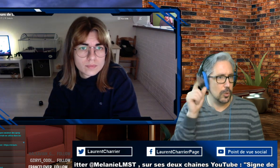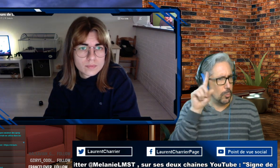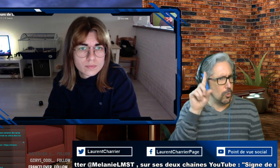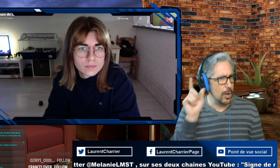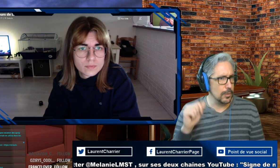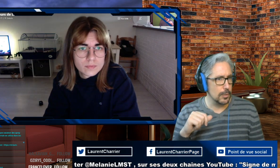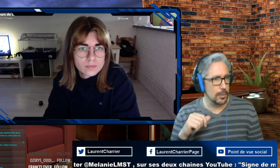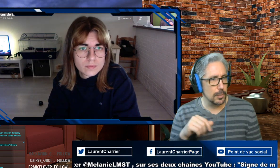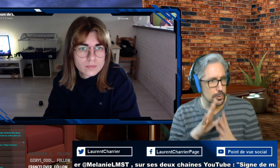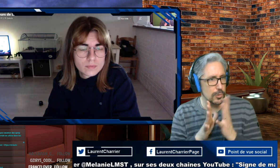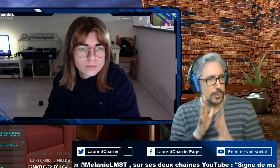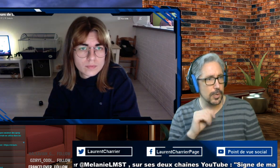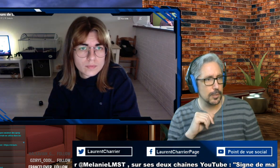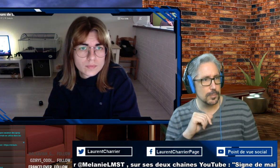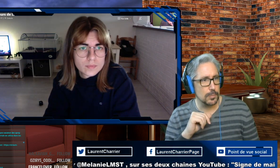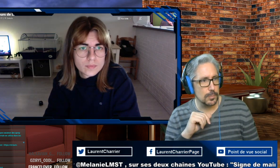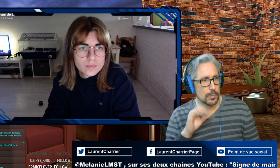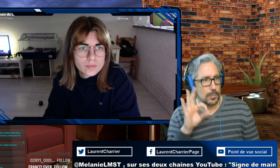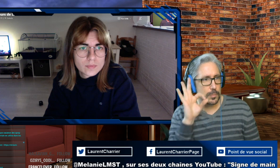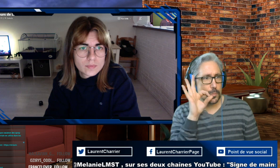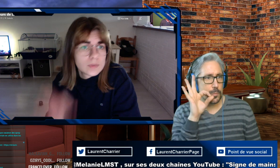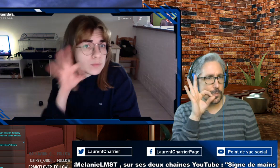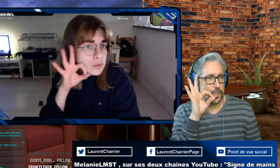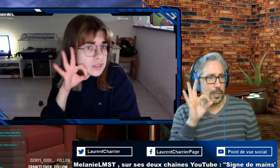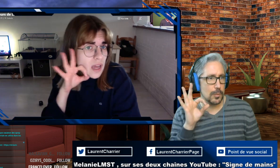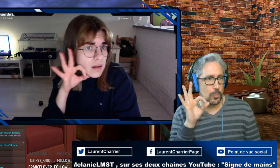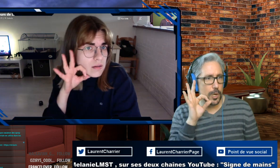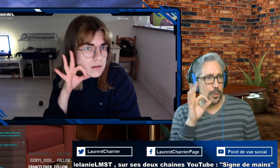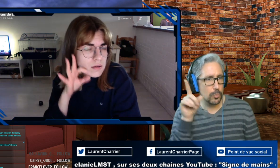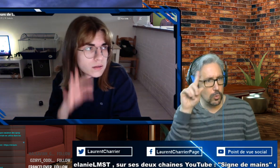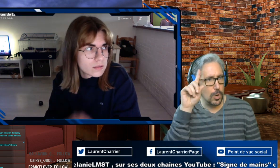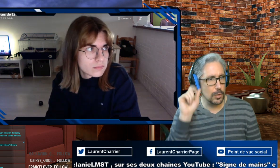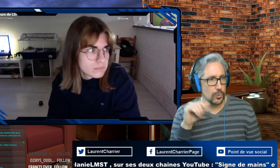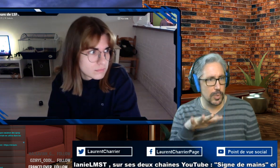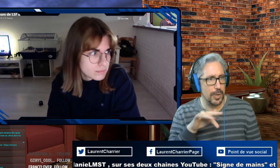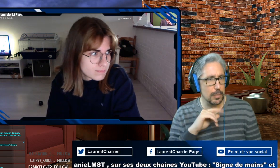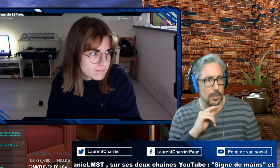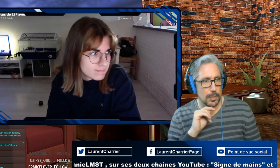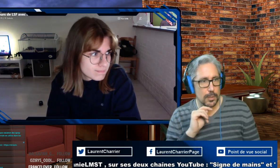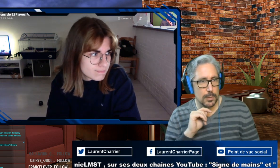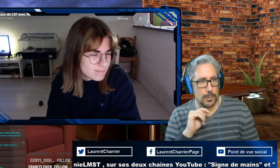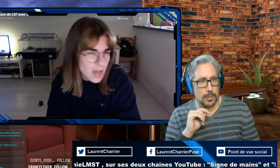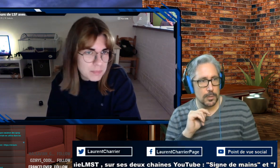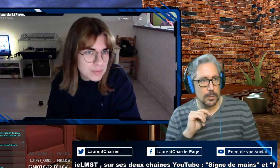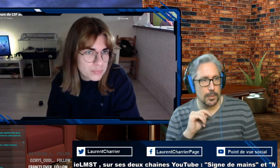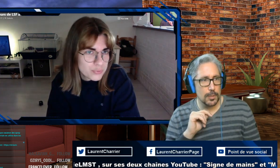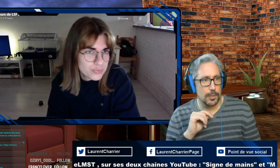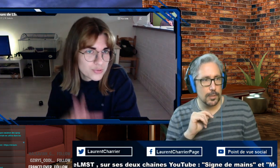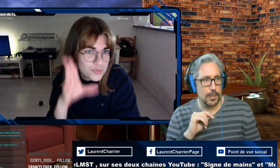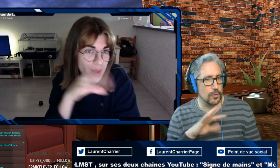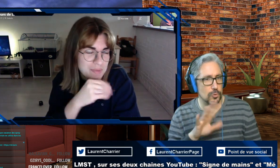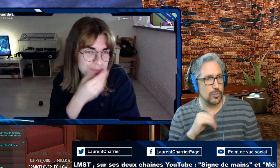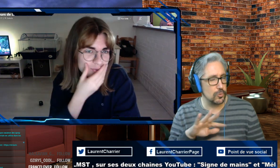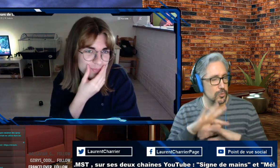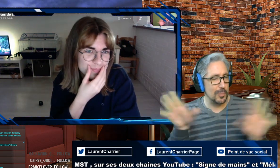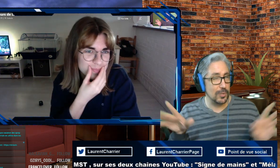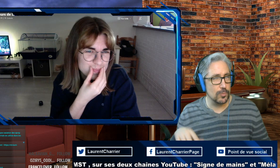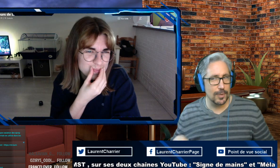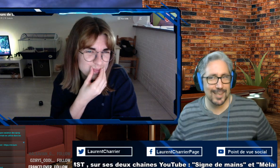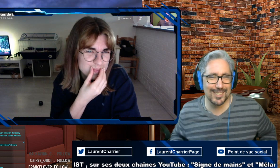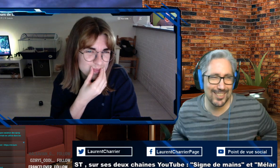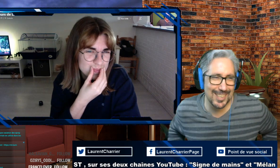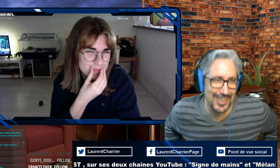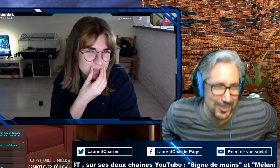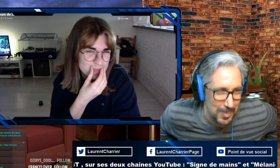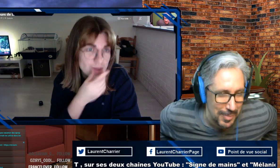Et toi, tu sais pourquoi ce signe-là? C'est ça? Ouais, pourquoi? Tu sais pas? Ah, tu sais pas